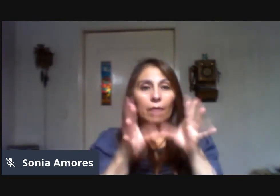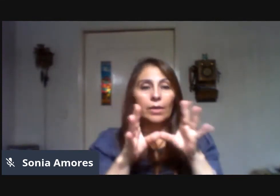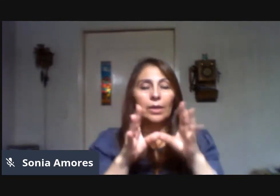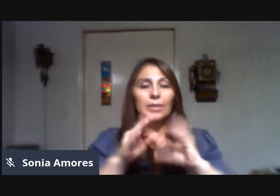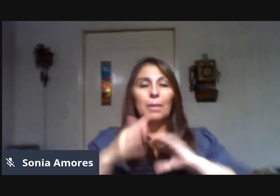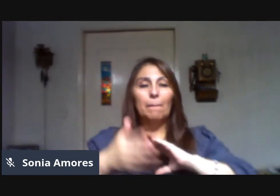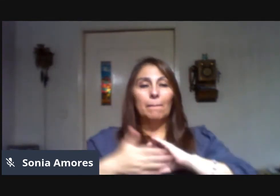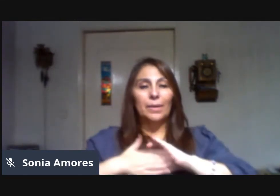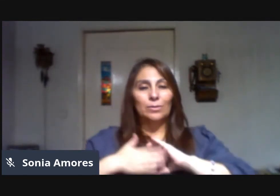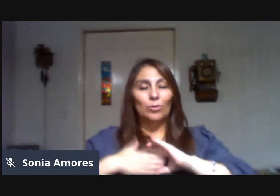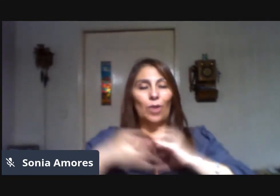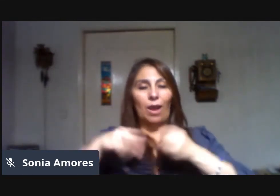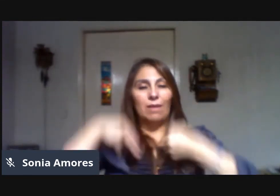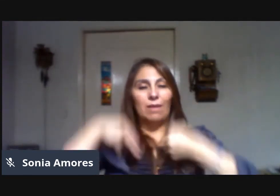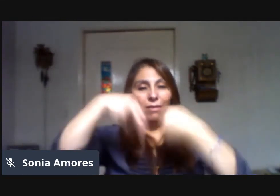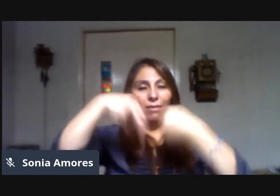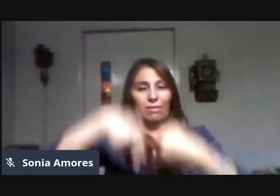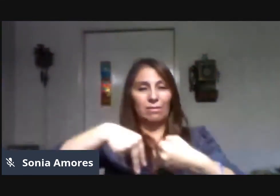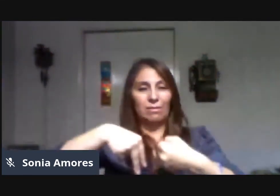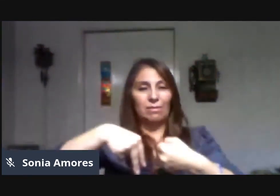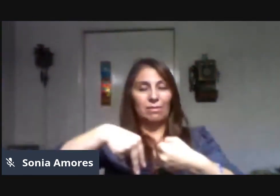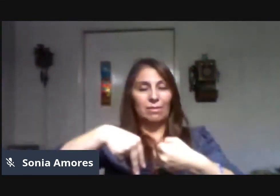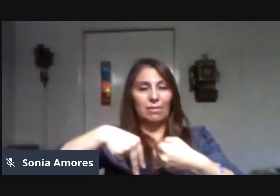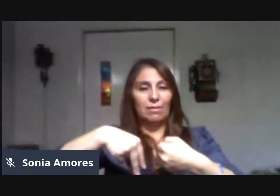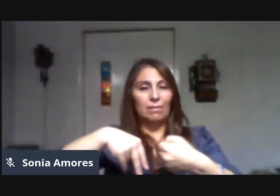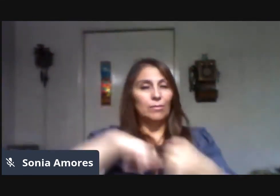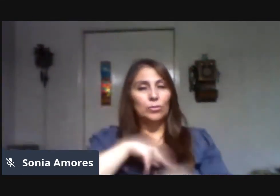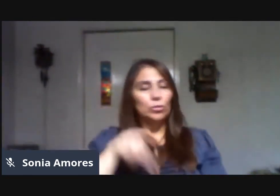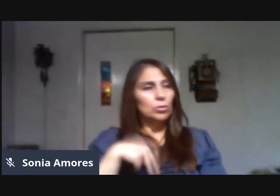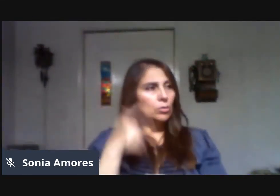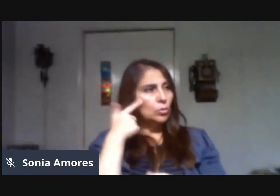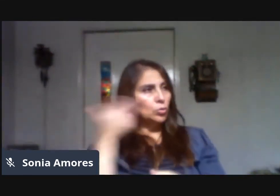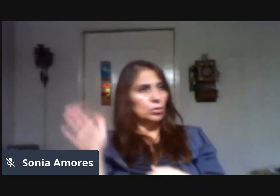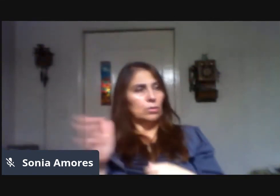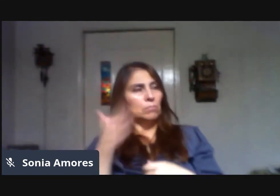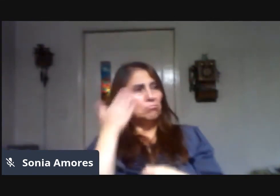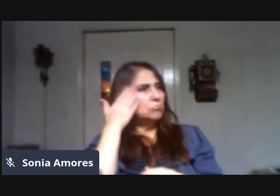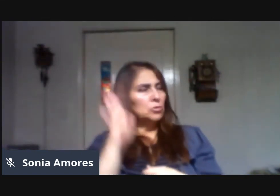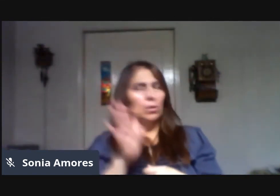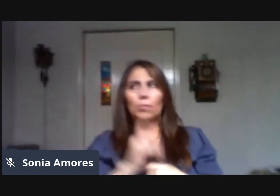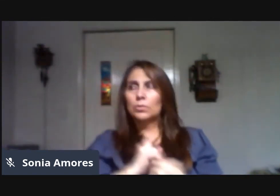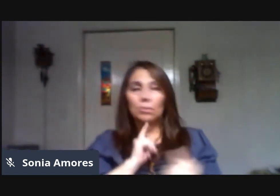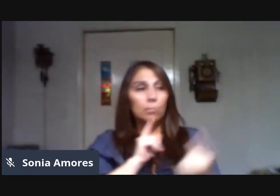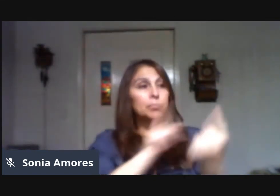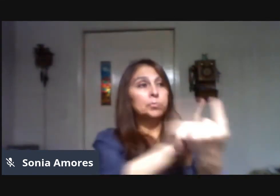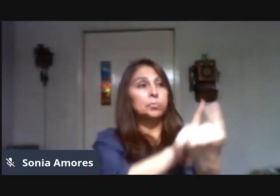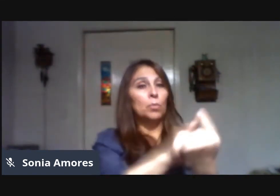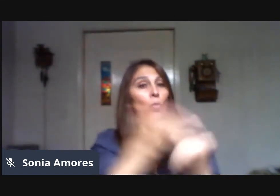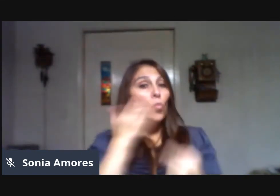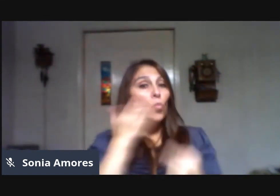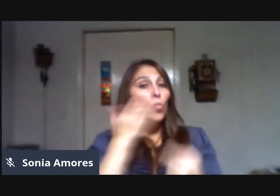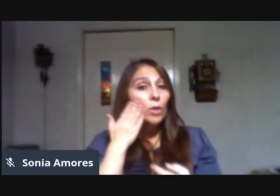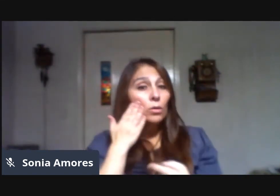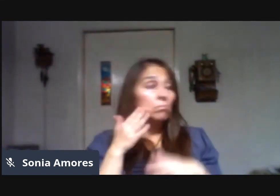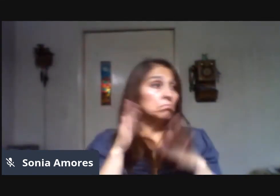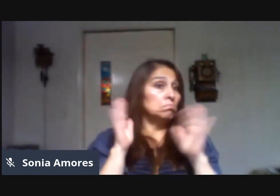¿sí? No sabemos en qué momento nos encontramos, ¿cierto? Y hay una